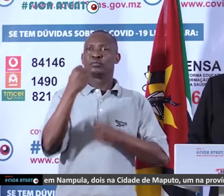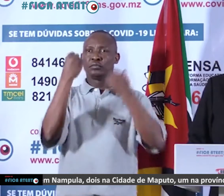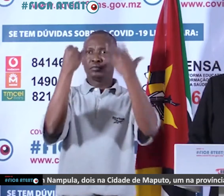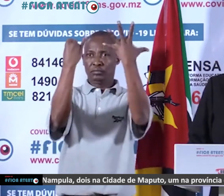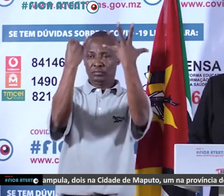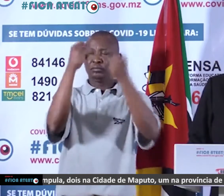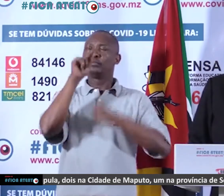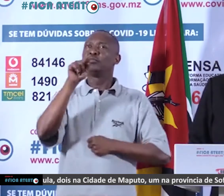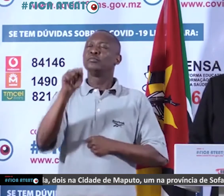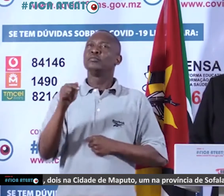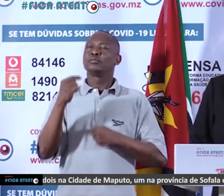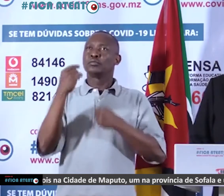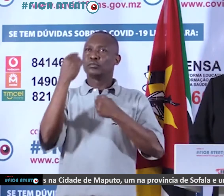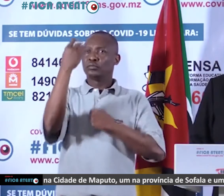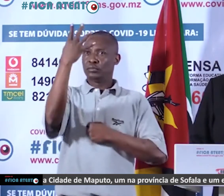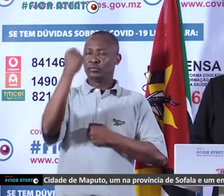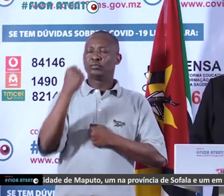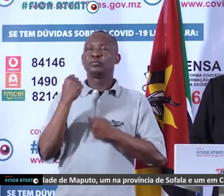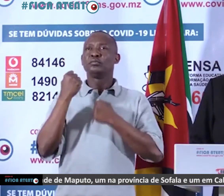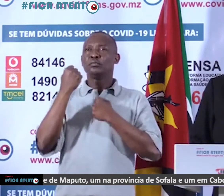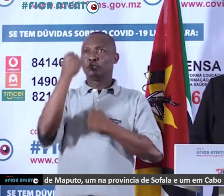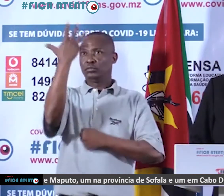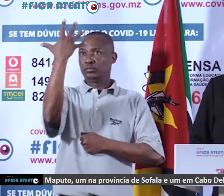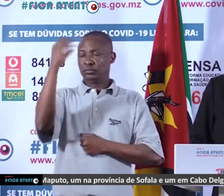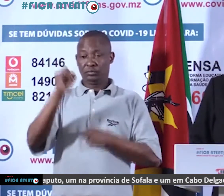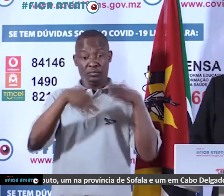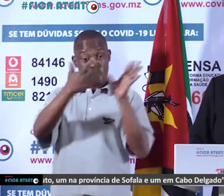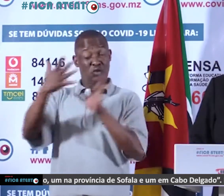456.458 óbitos por Covid-19, dos quais